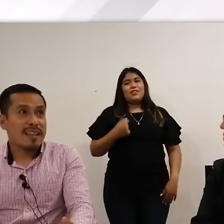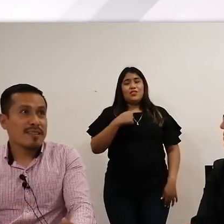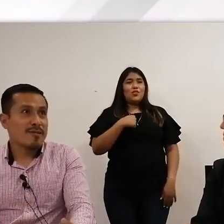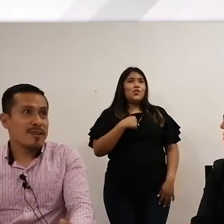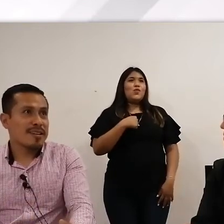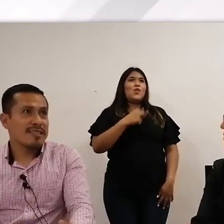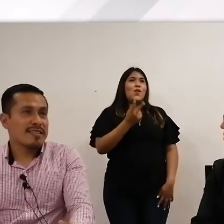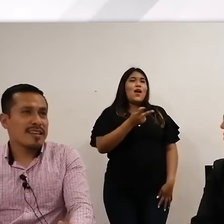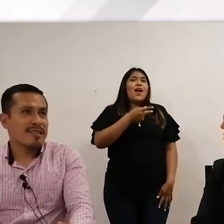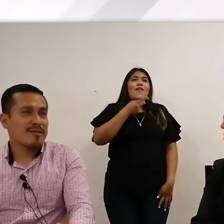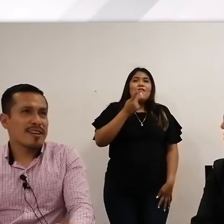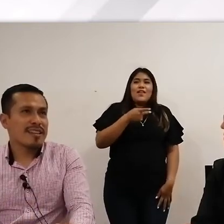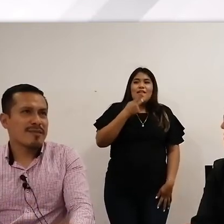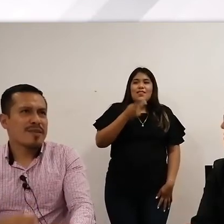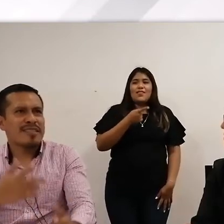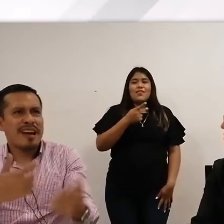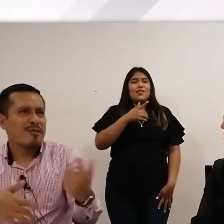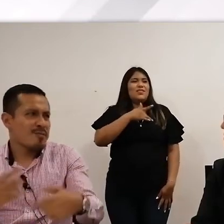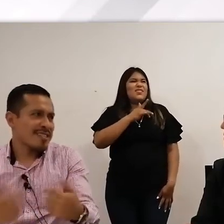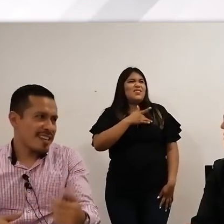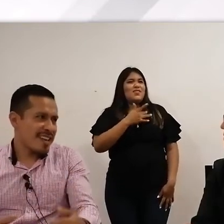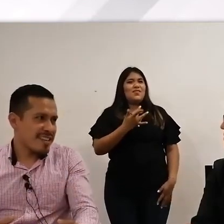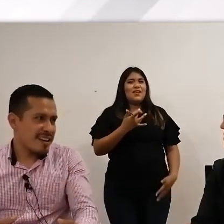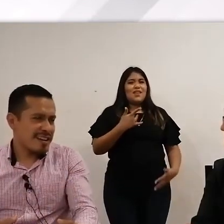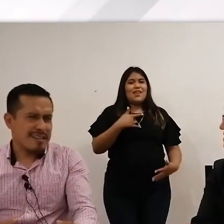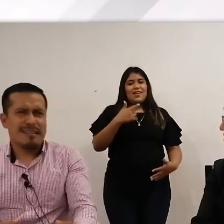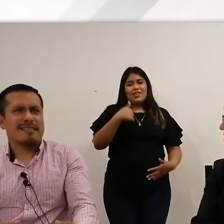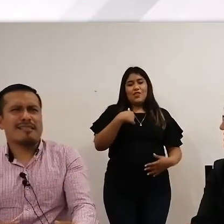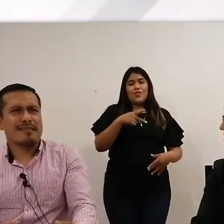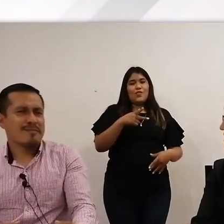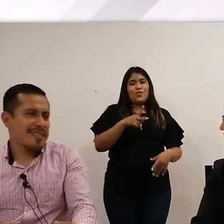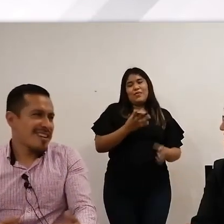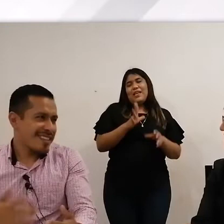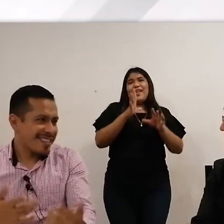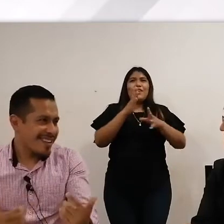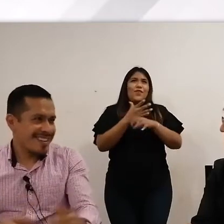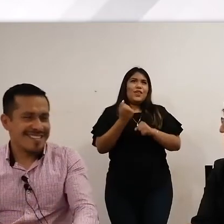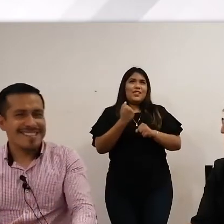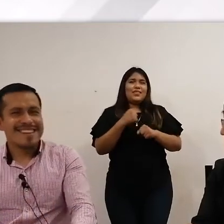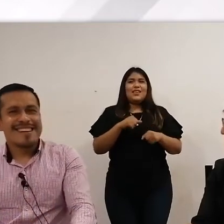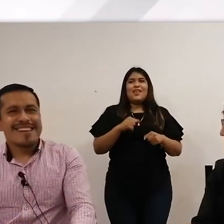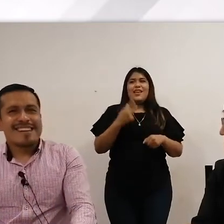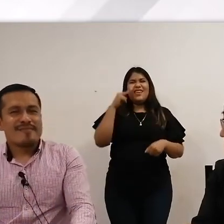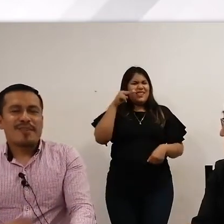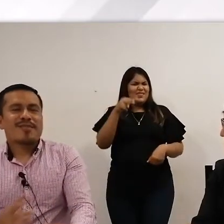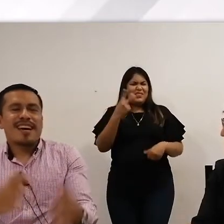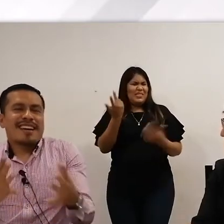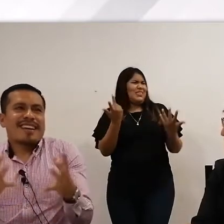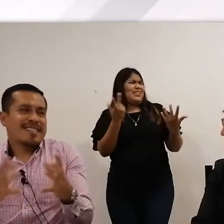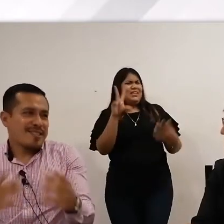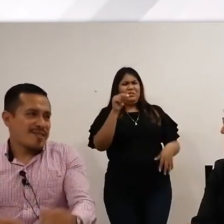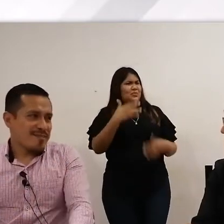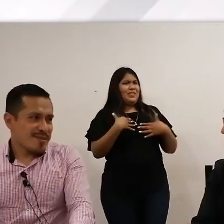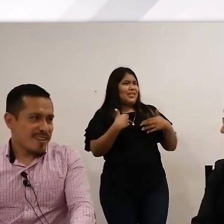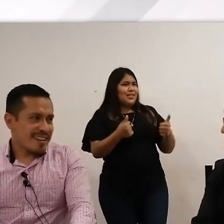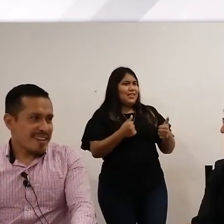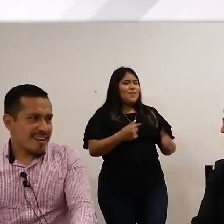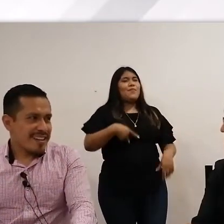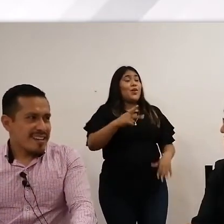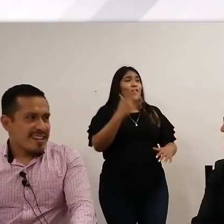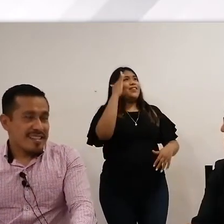estoy hablando y siento que de repente hago una seña y la gente no me entiende, pero ya